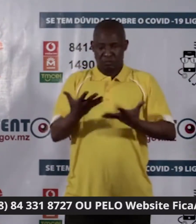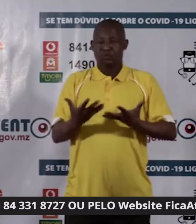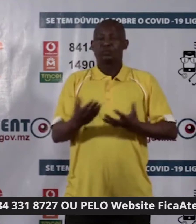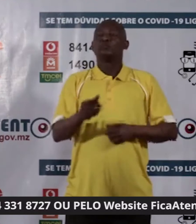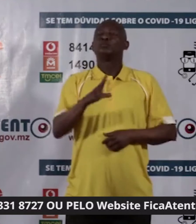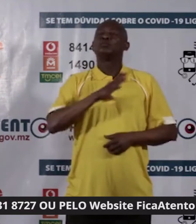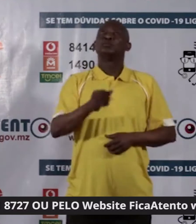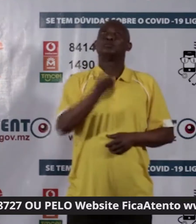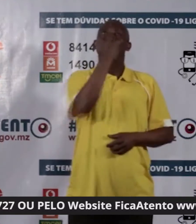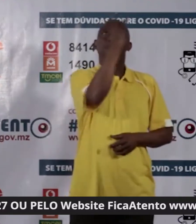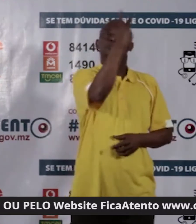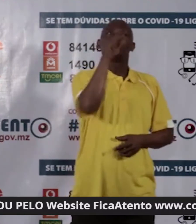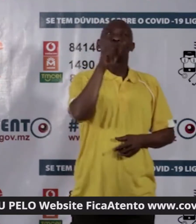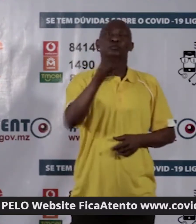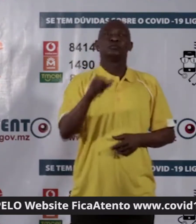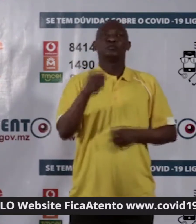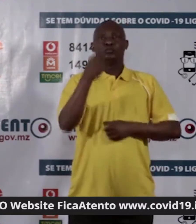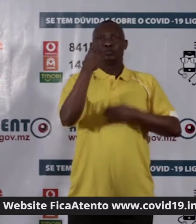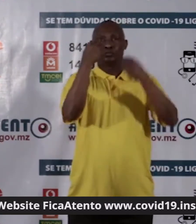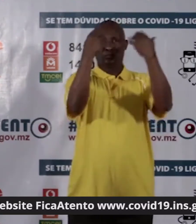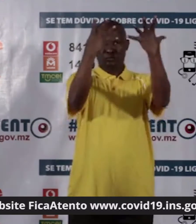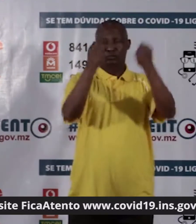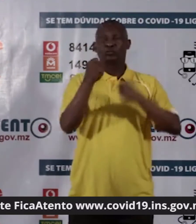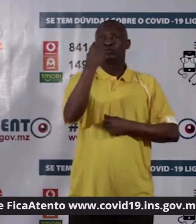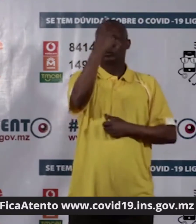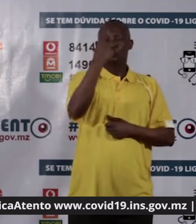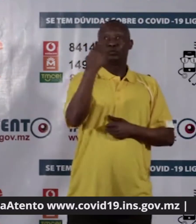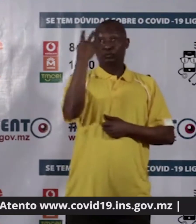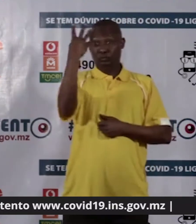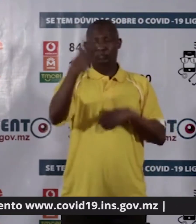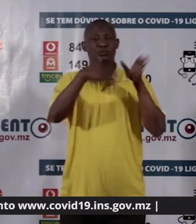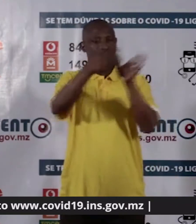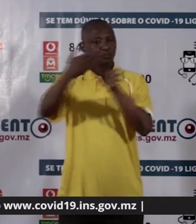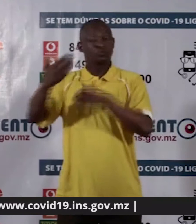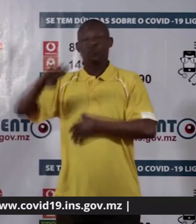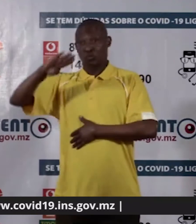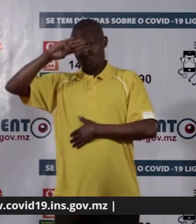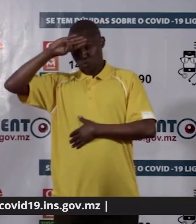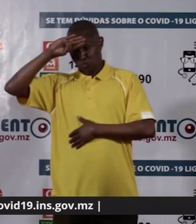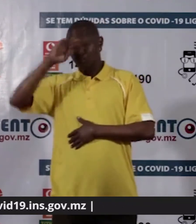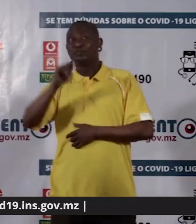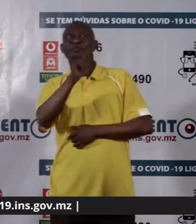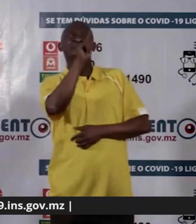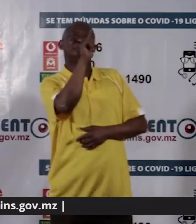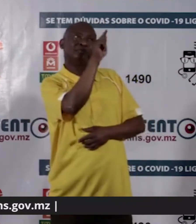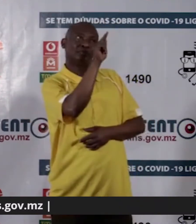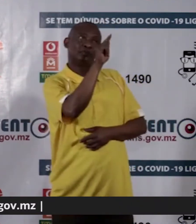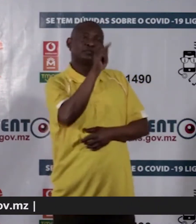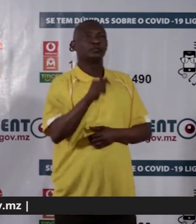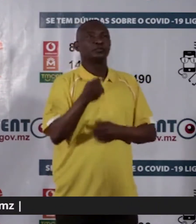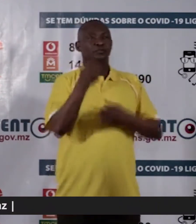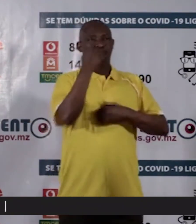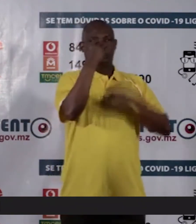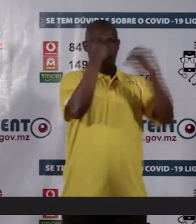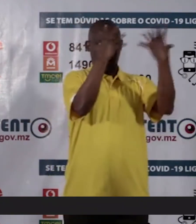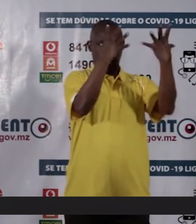2.914 casos positivos registrados, dos quais 2.700 casos de transmissão